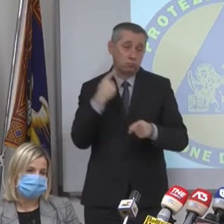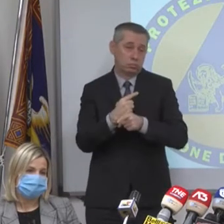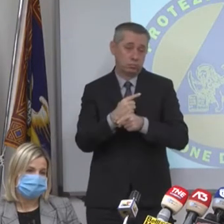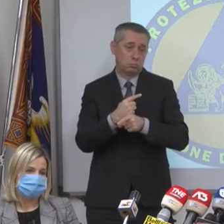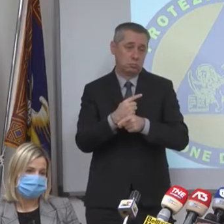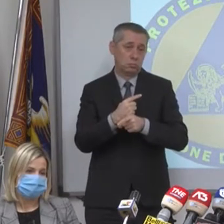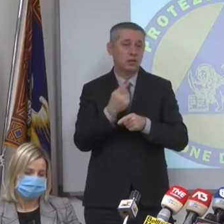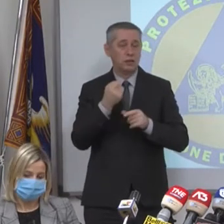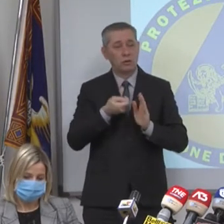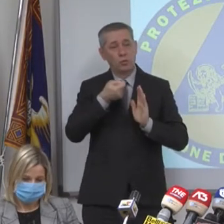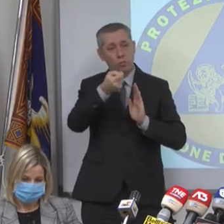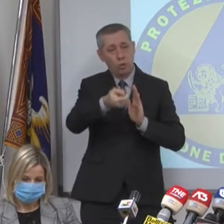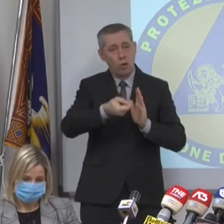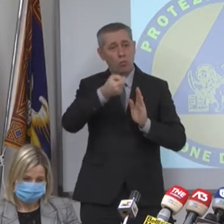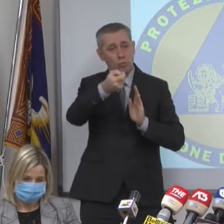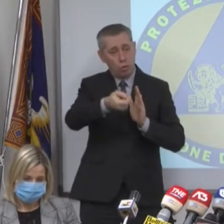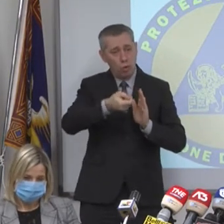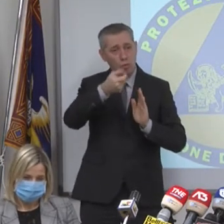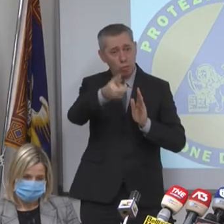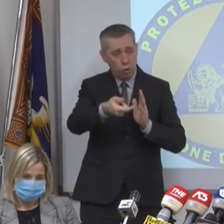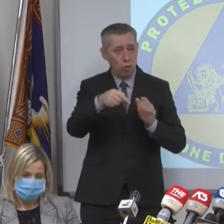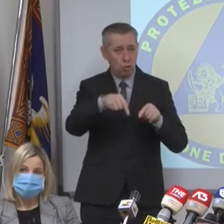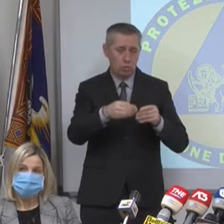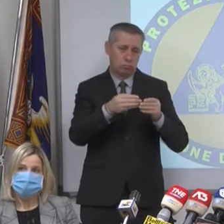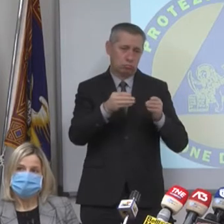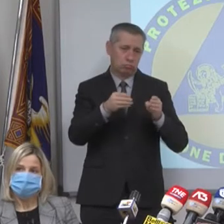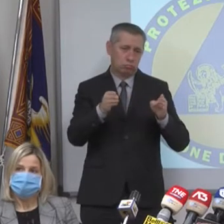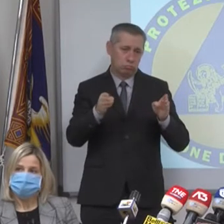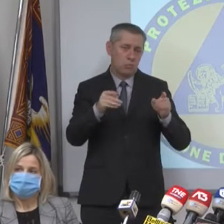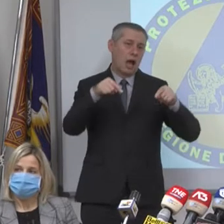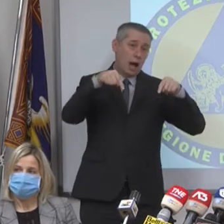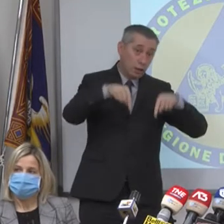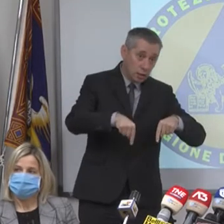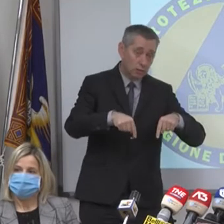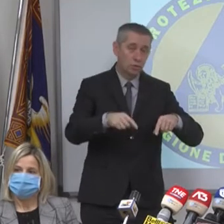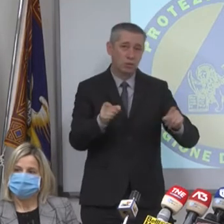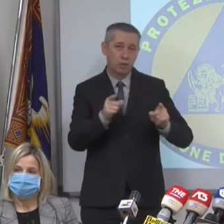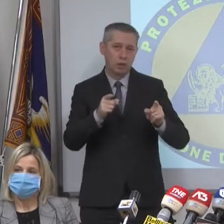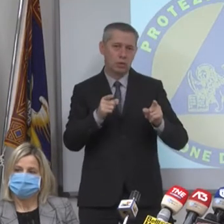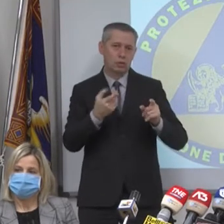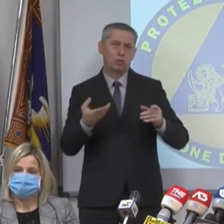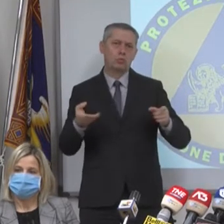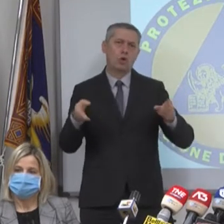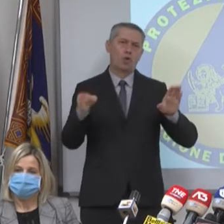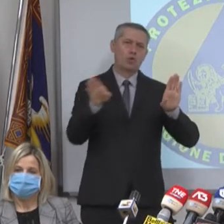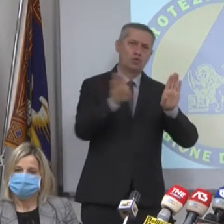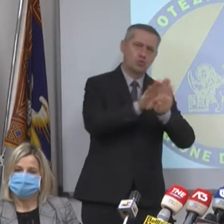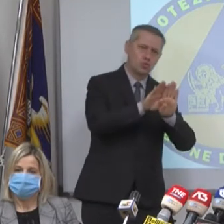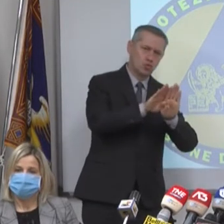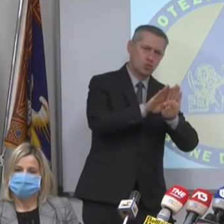nuova stagione che non può essere ancora la stagione di chiusura senza se e senza ma.